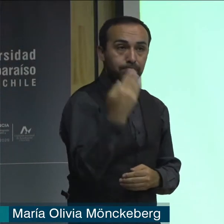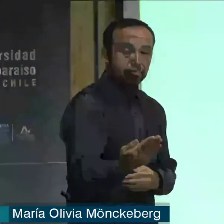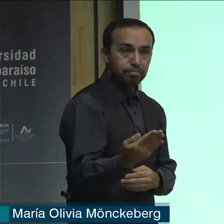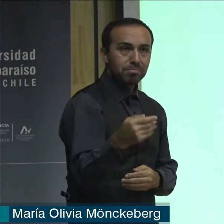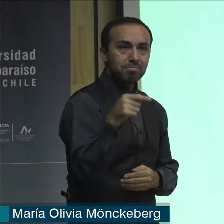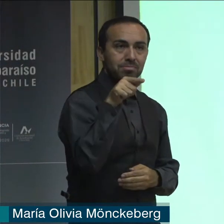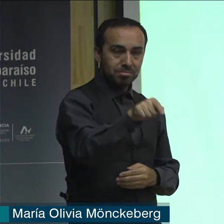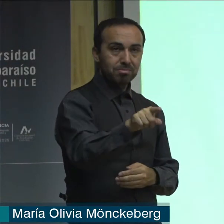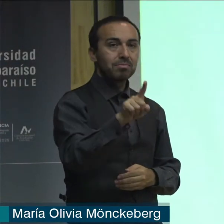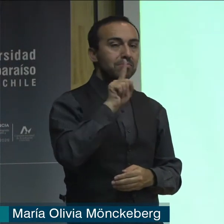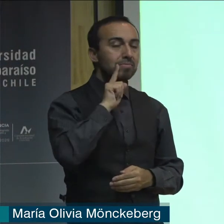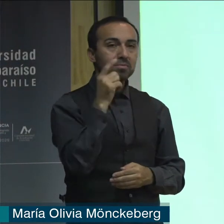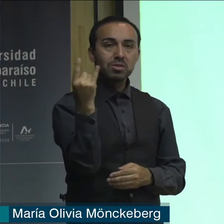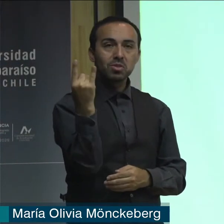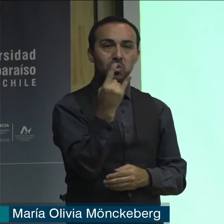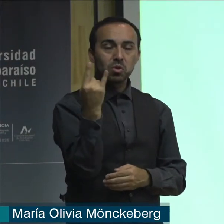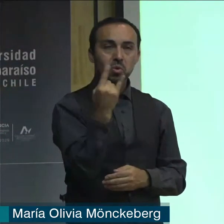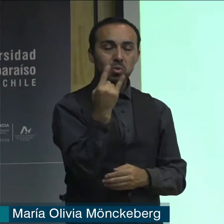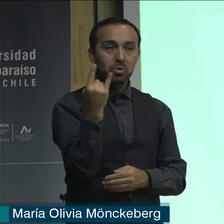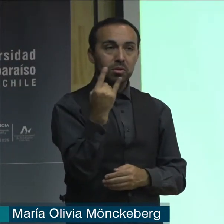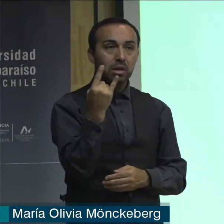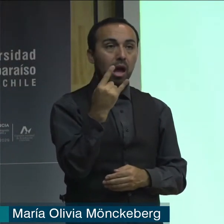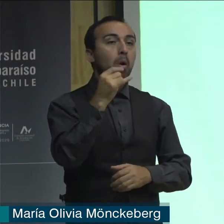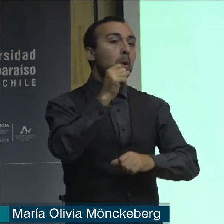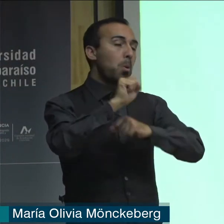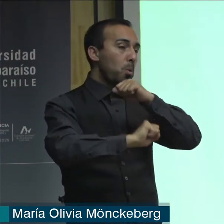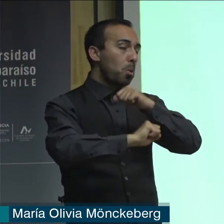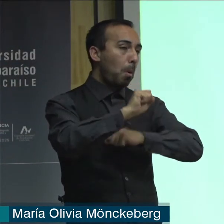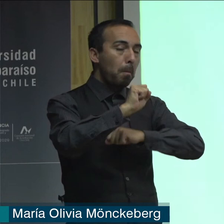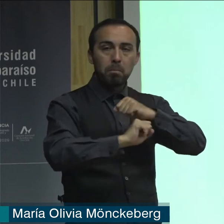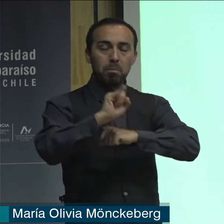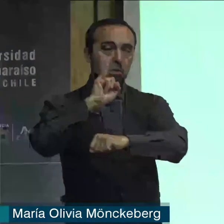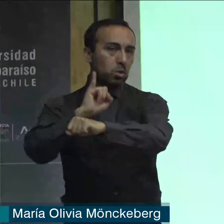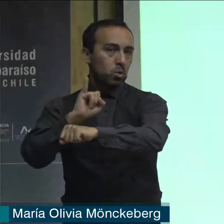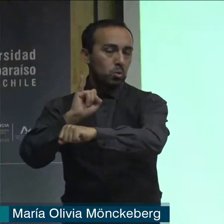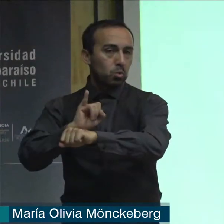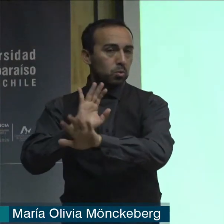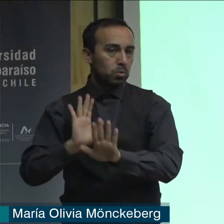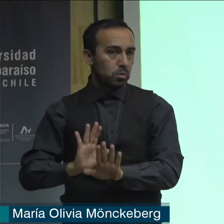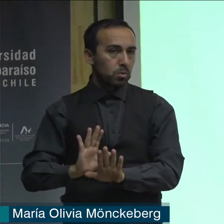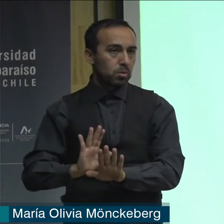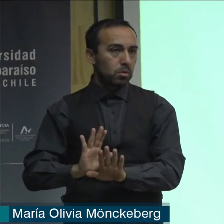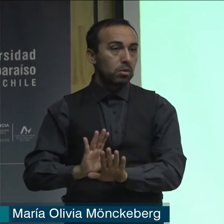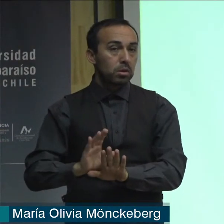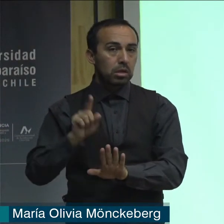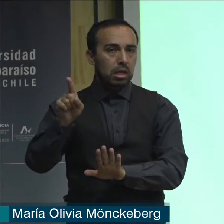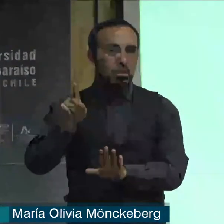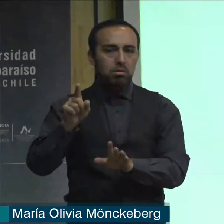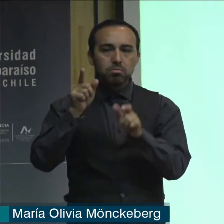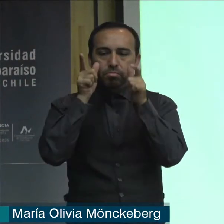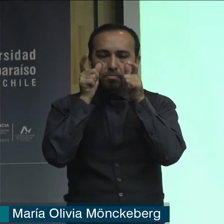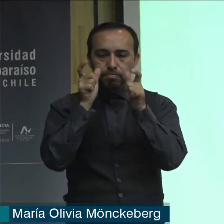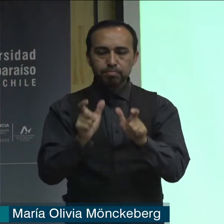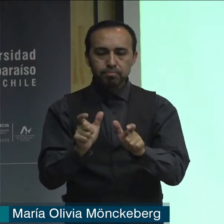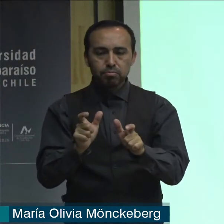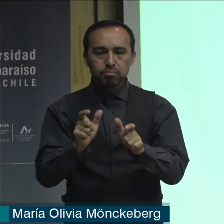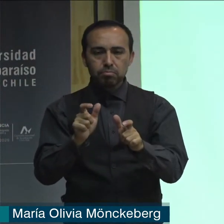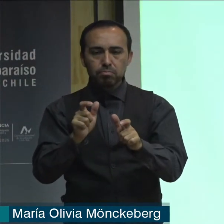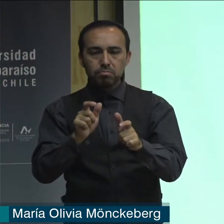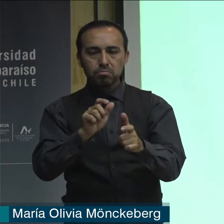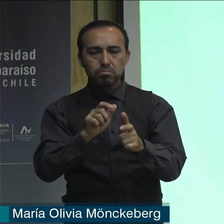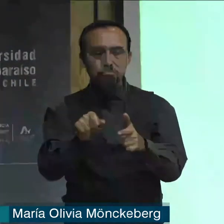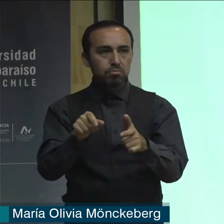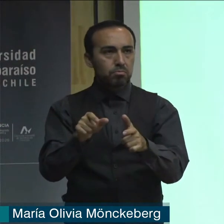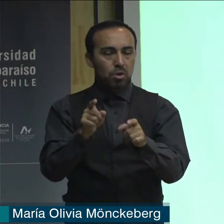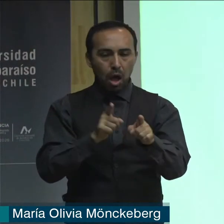universidades o empresas o institutos que lo administran y